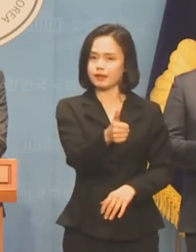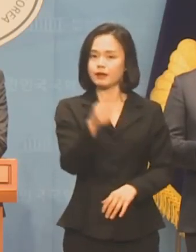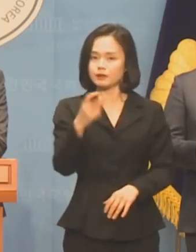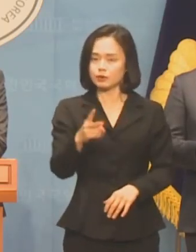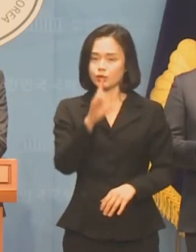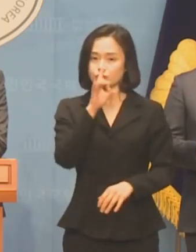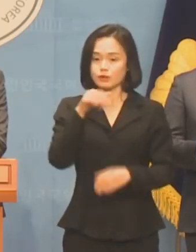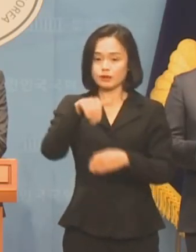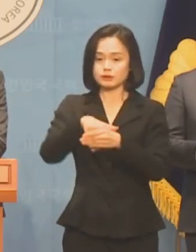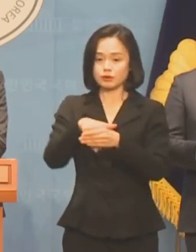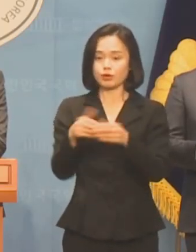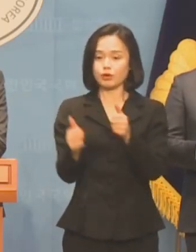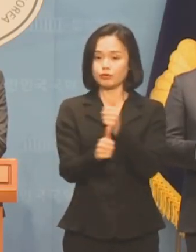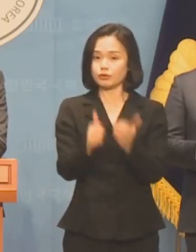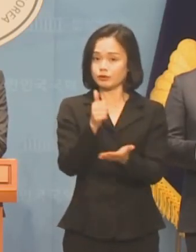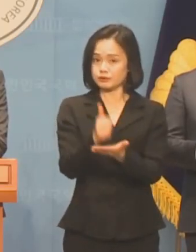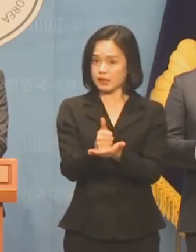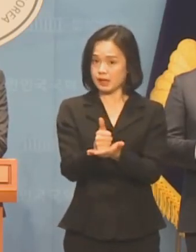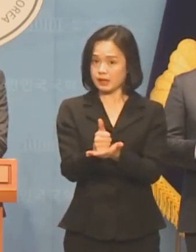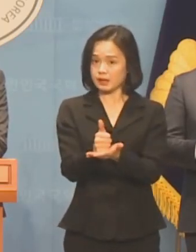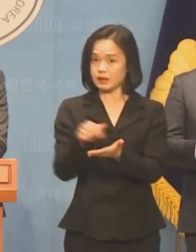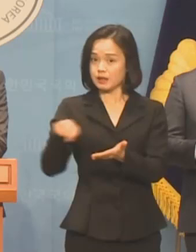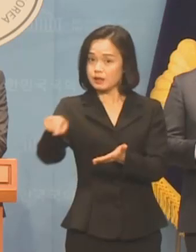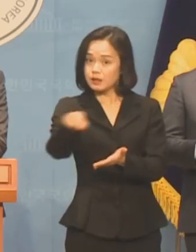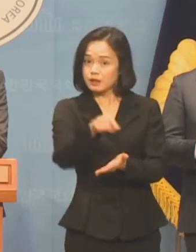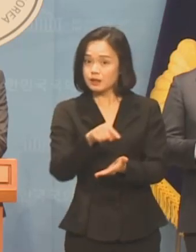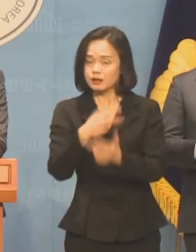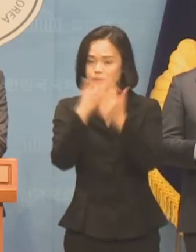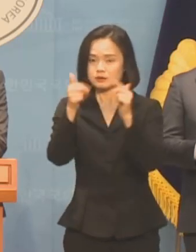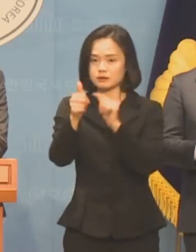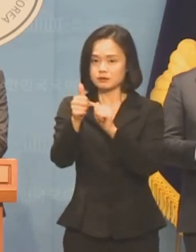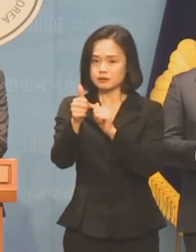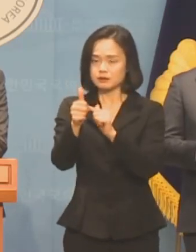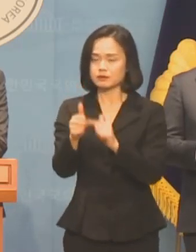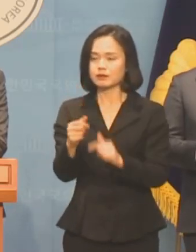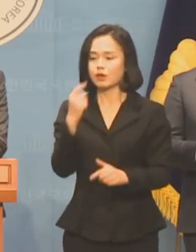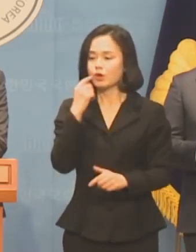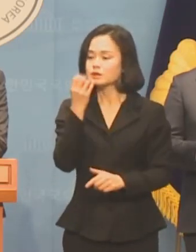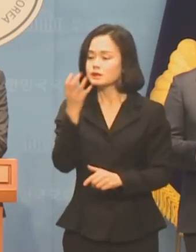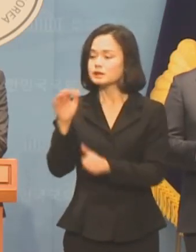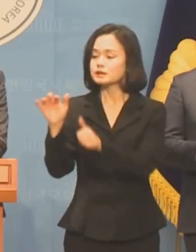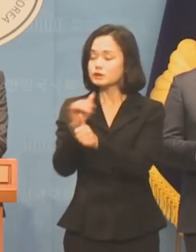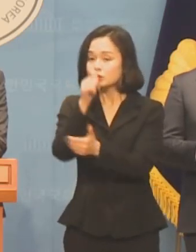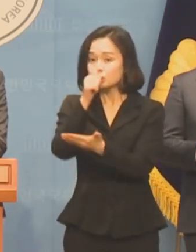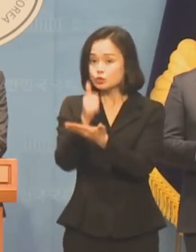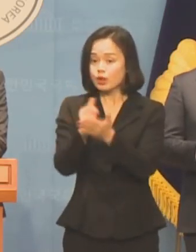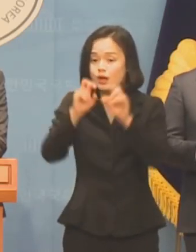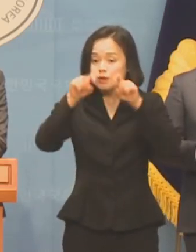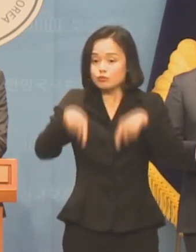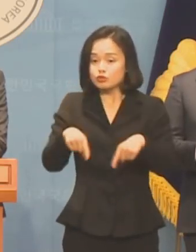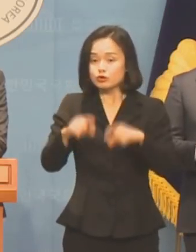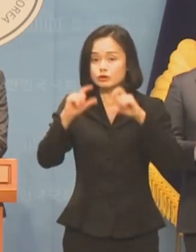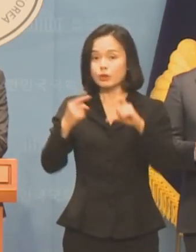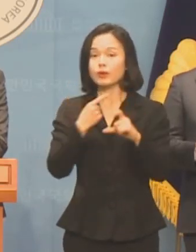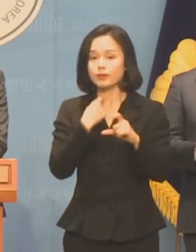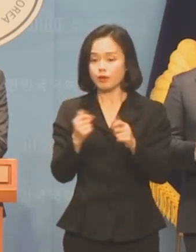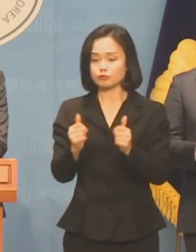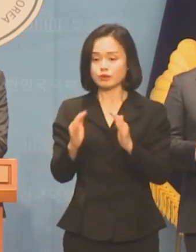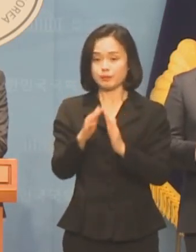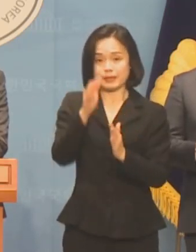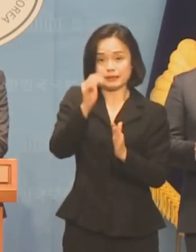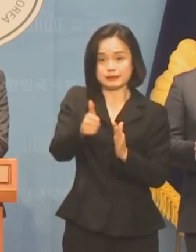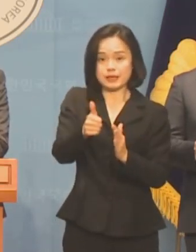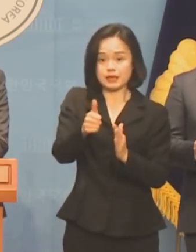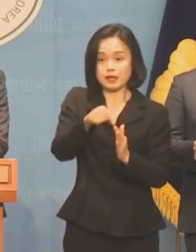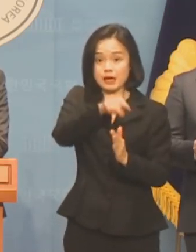대표의 위증교사 사건에서 무죄를 선고한 현직 부장판사마저 체포하려 했다는 사건은 그